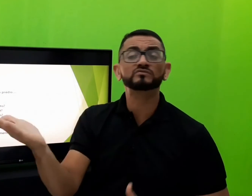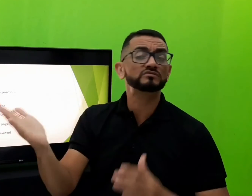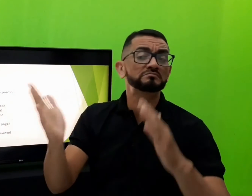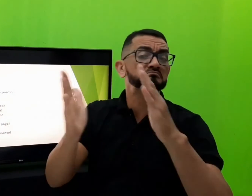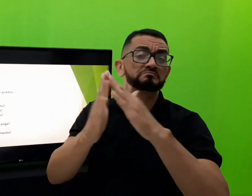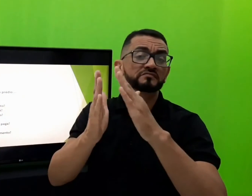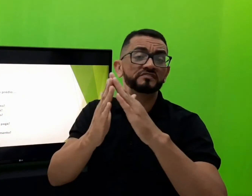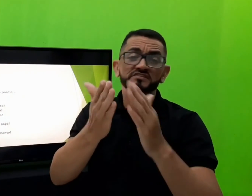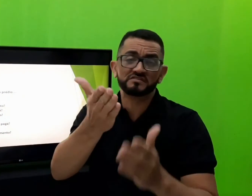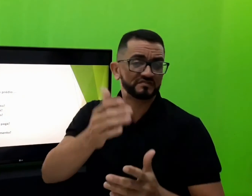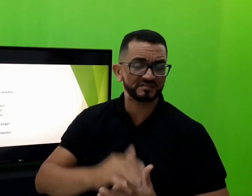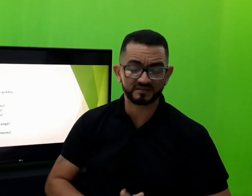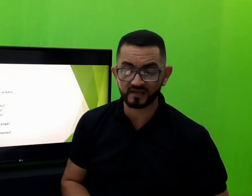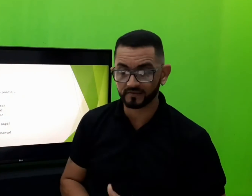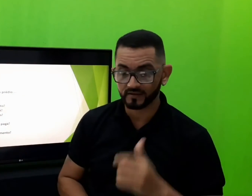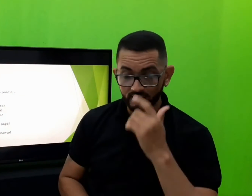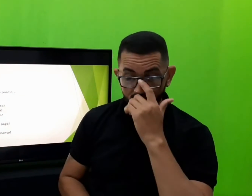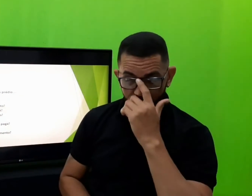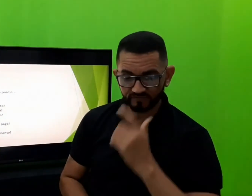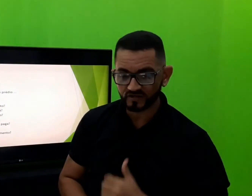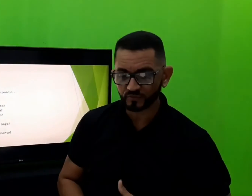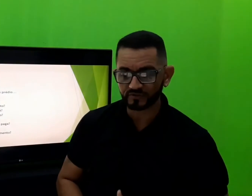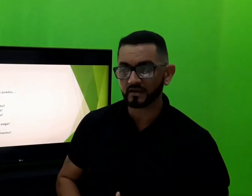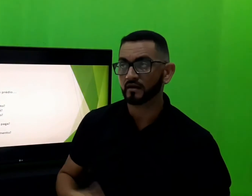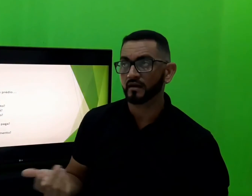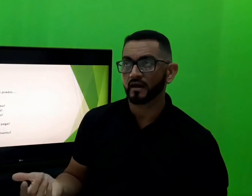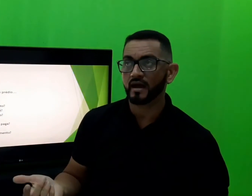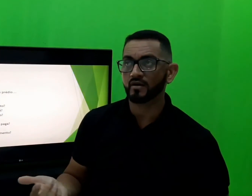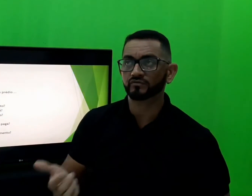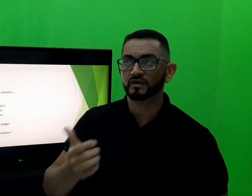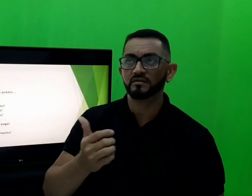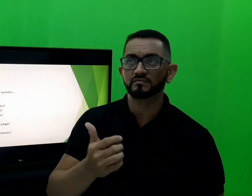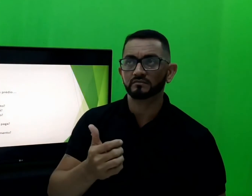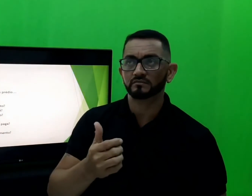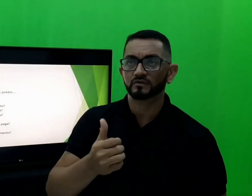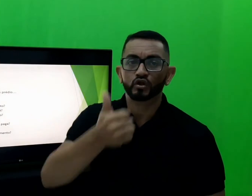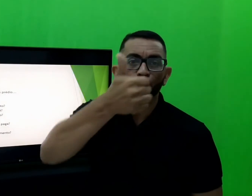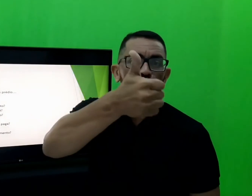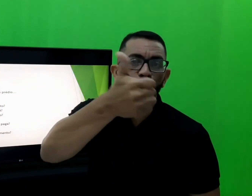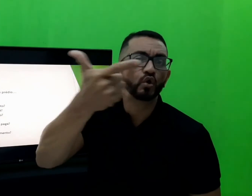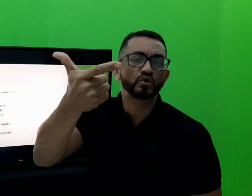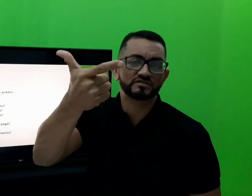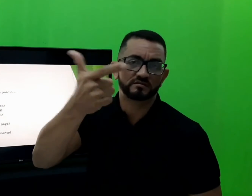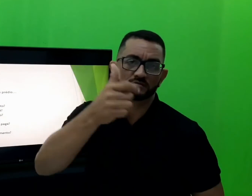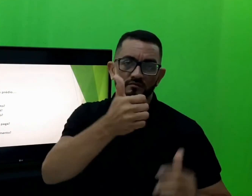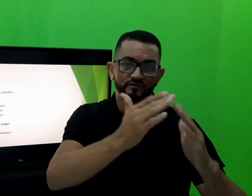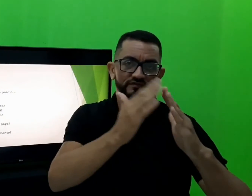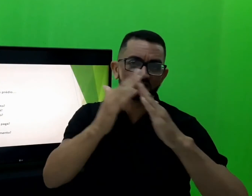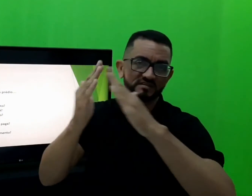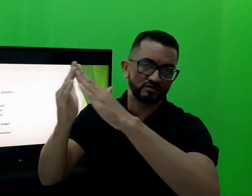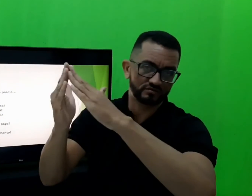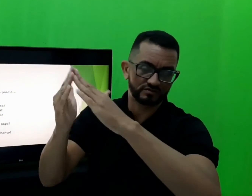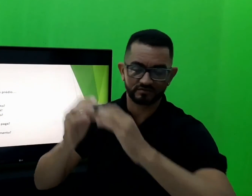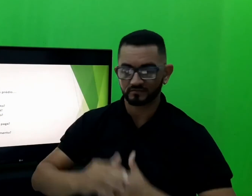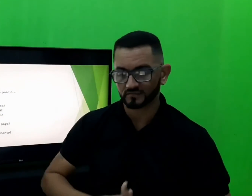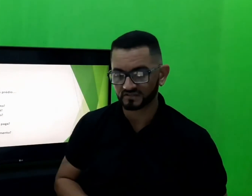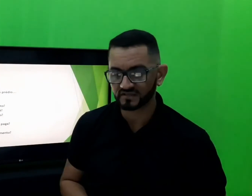quantos vizinhos você tem? Você vai responder, eu tenho 12 vizinhos.